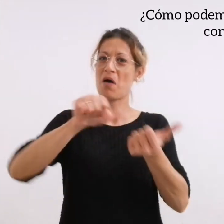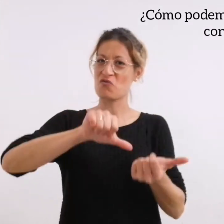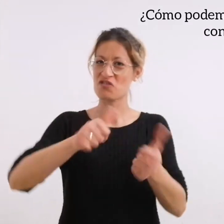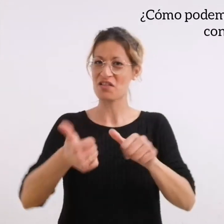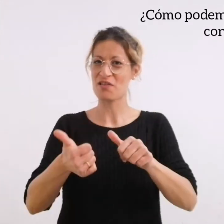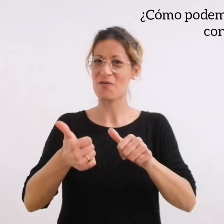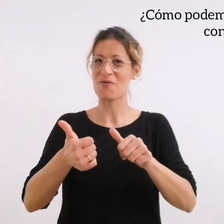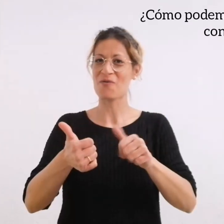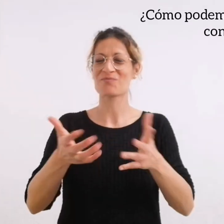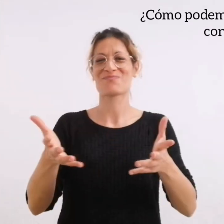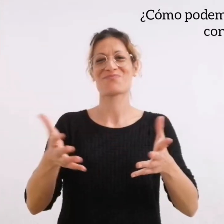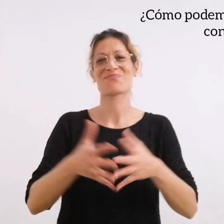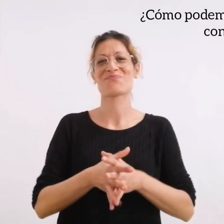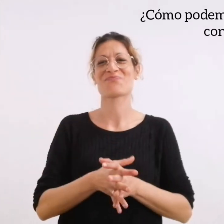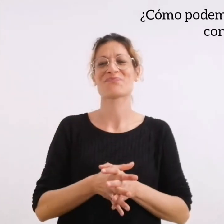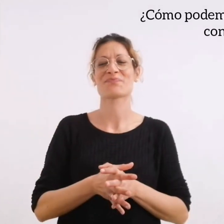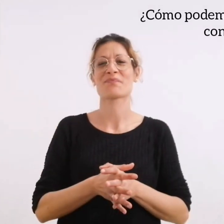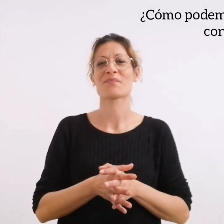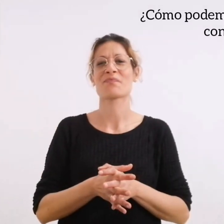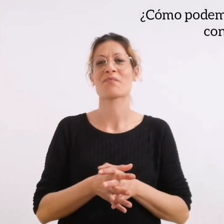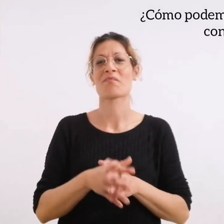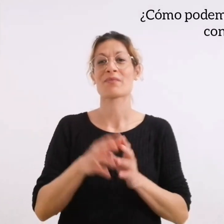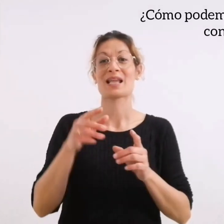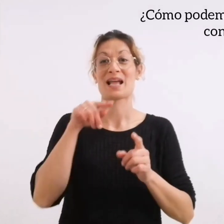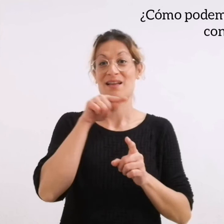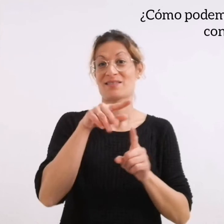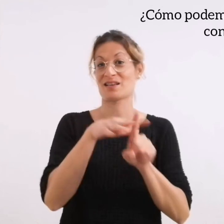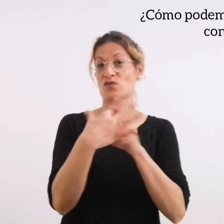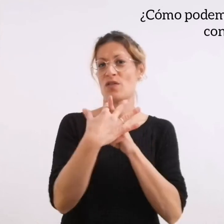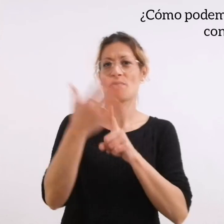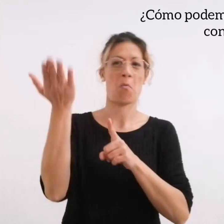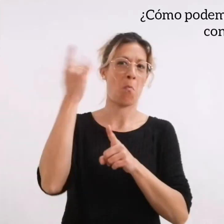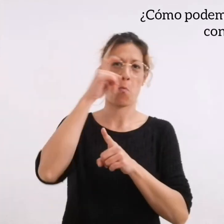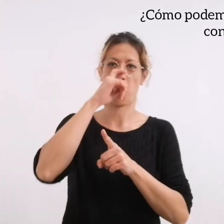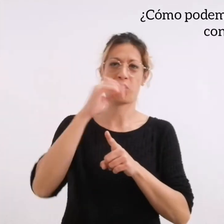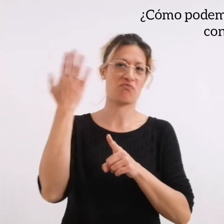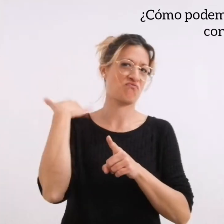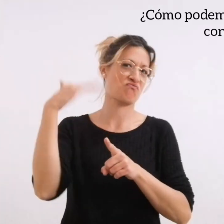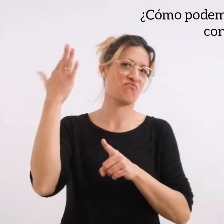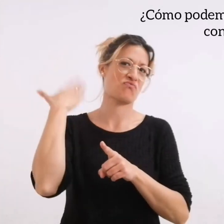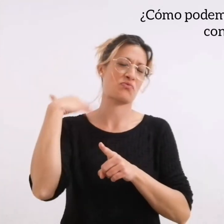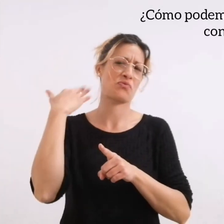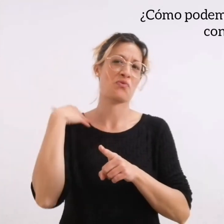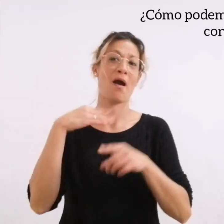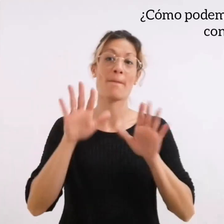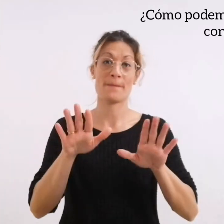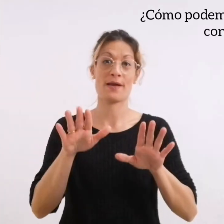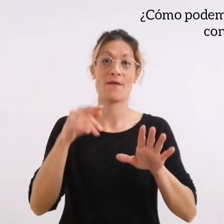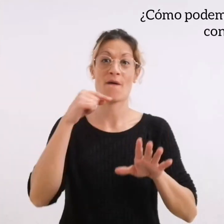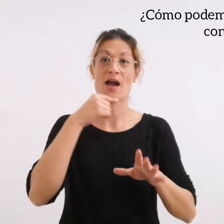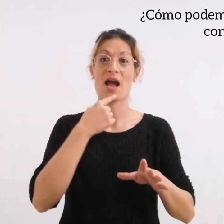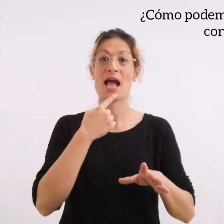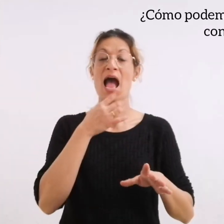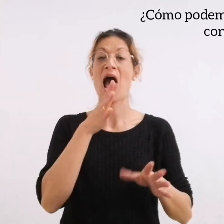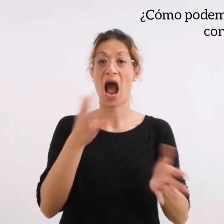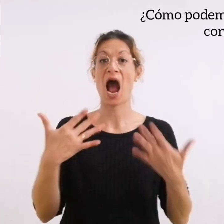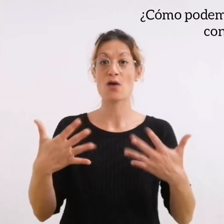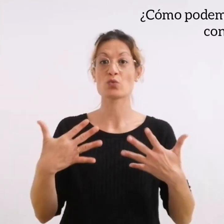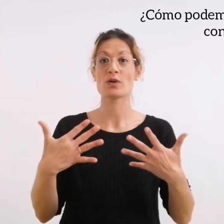Han pasado muchos años desde entonces, pero hoy en día en las escuelas de Etiopía siguen hablando de ese eunuco. Era